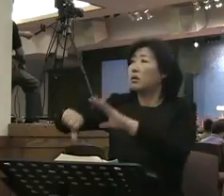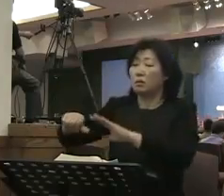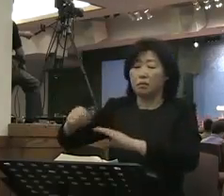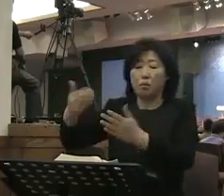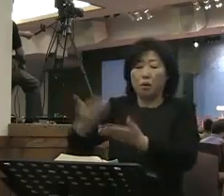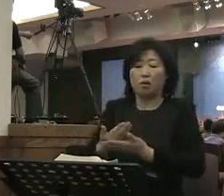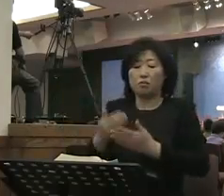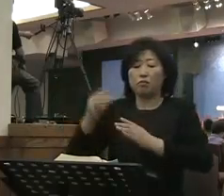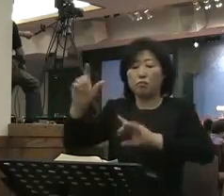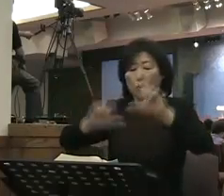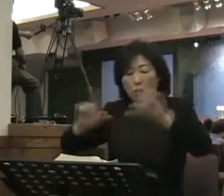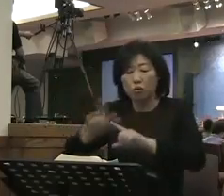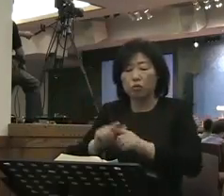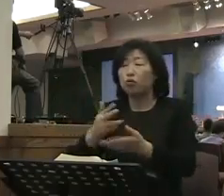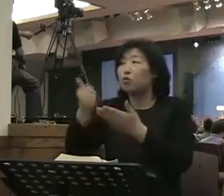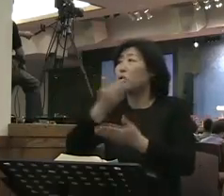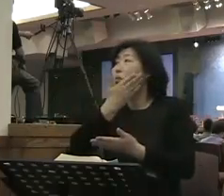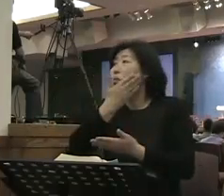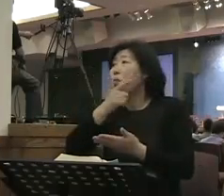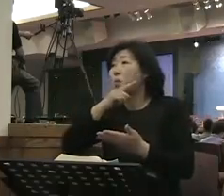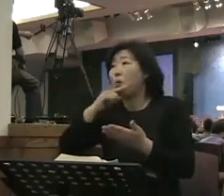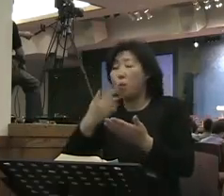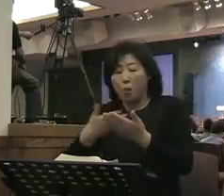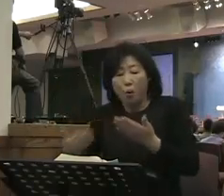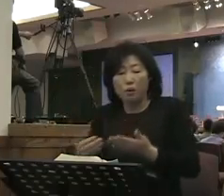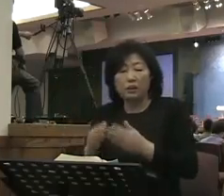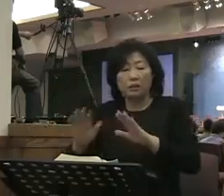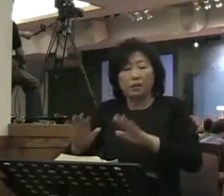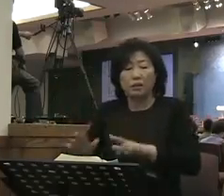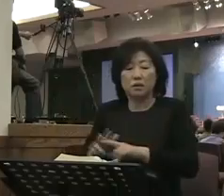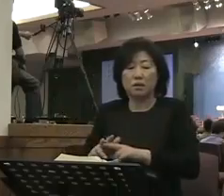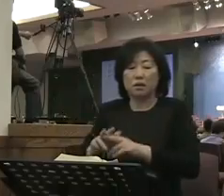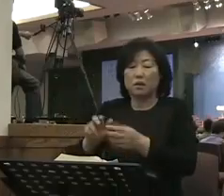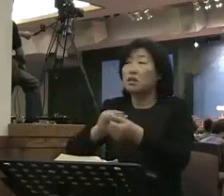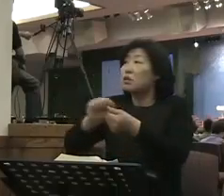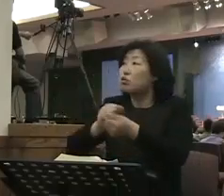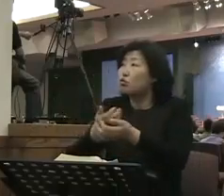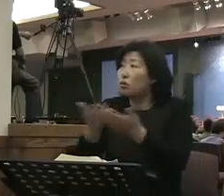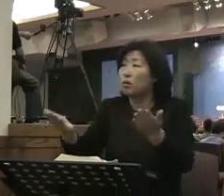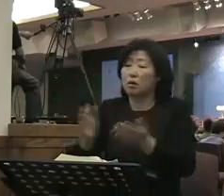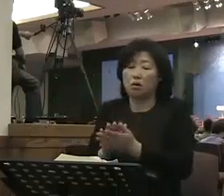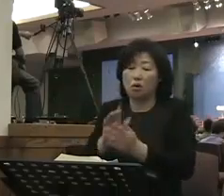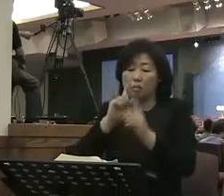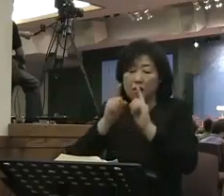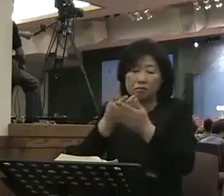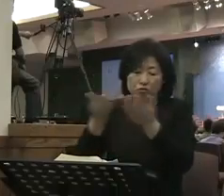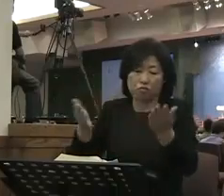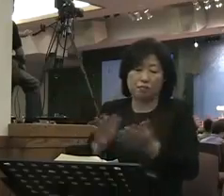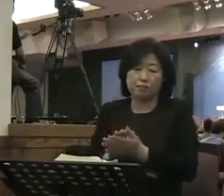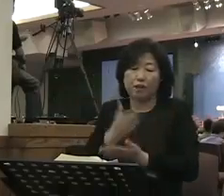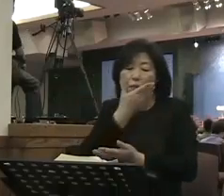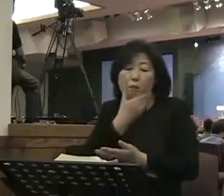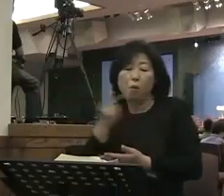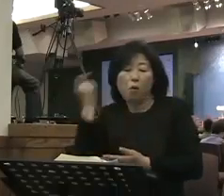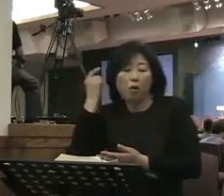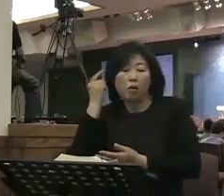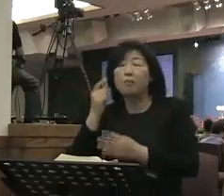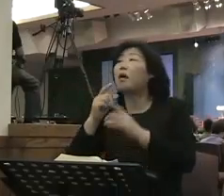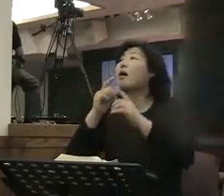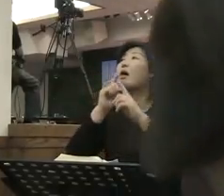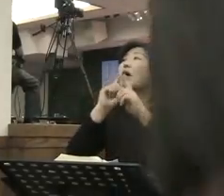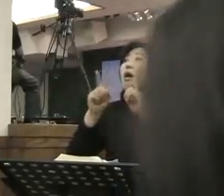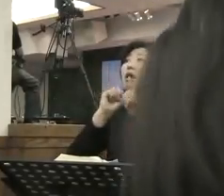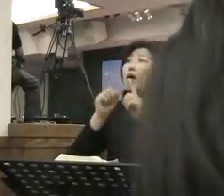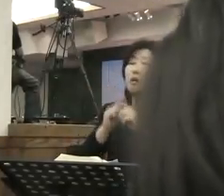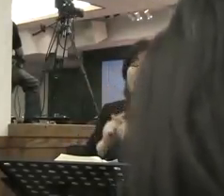모습을 주님의 보혈로 이제 씻어주시겠다는 말씀입니다. 복음의 언어로 이